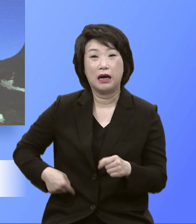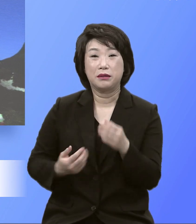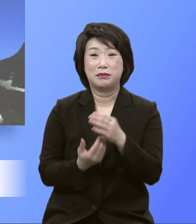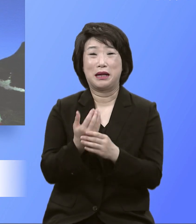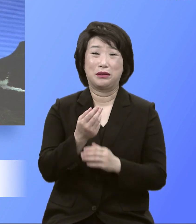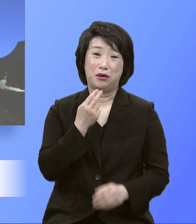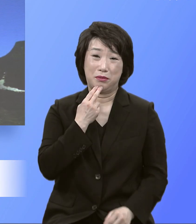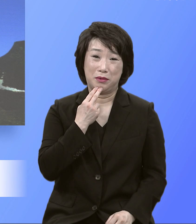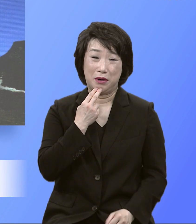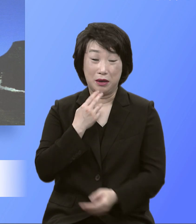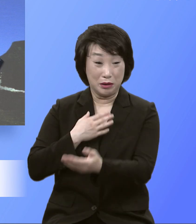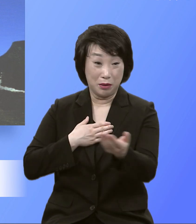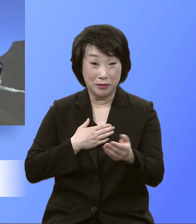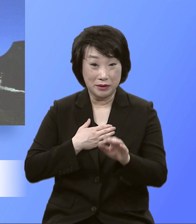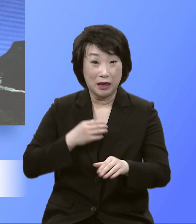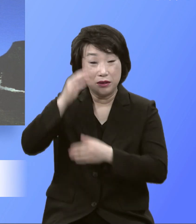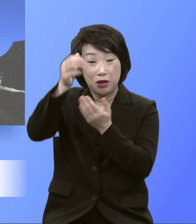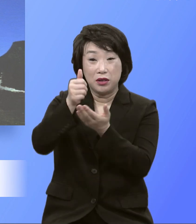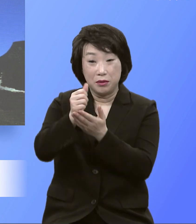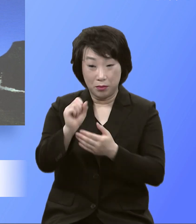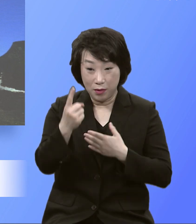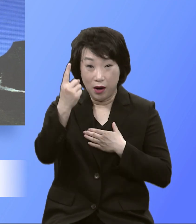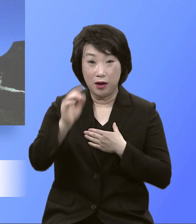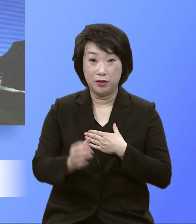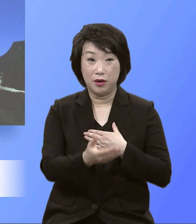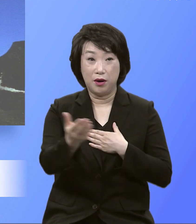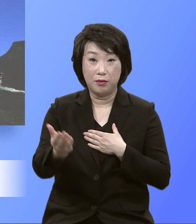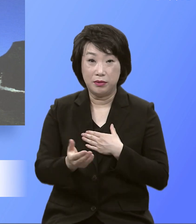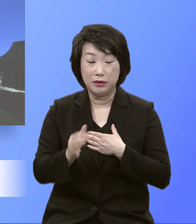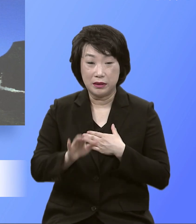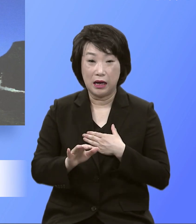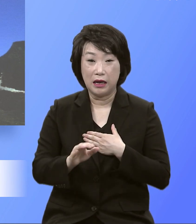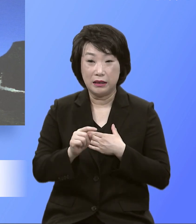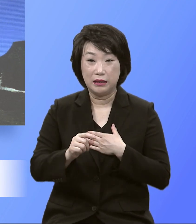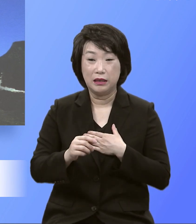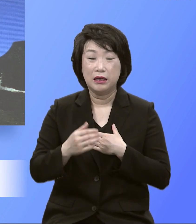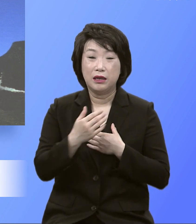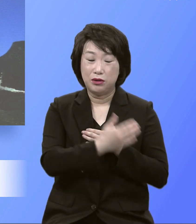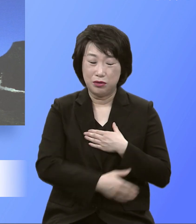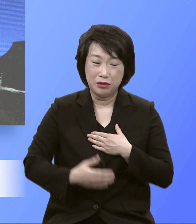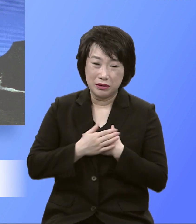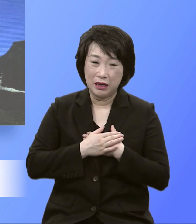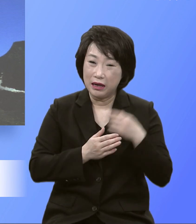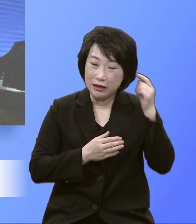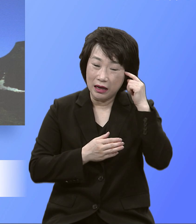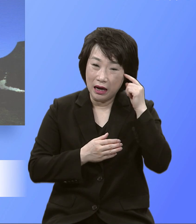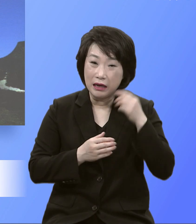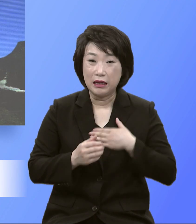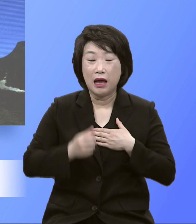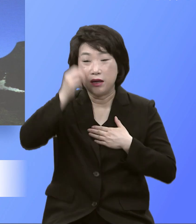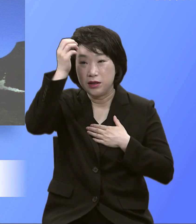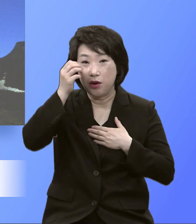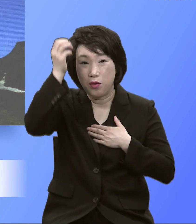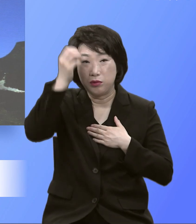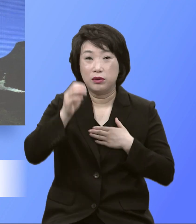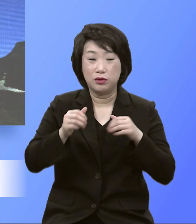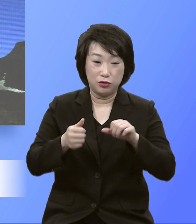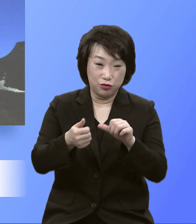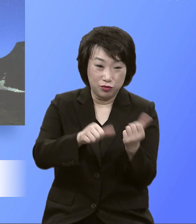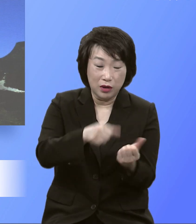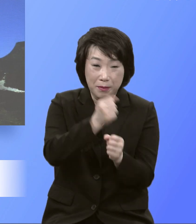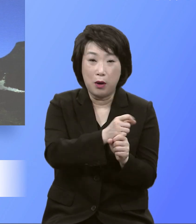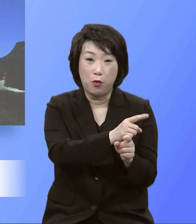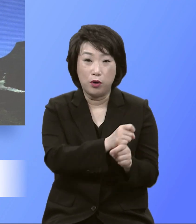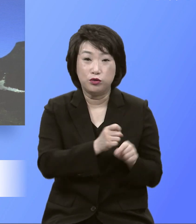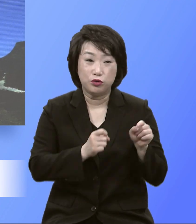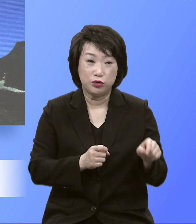그러니까 여러분들이 성령으로 말미암아 이 험한 육신, 내 영혼을 정말로 죽이는